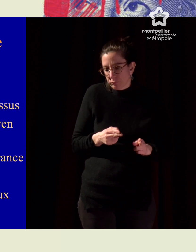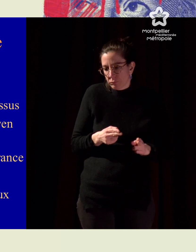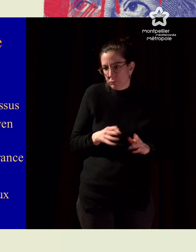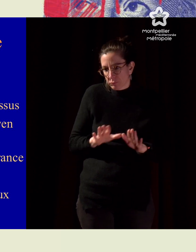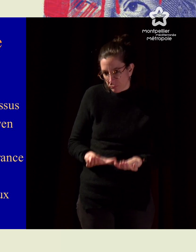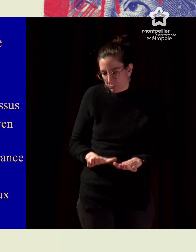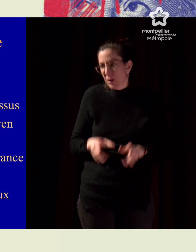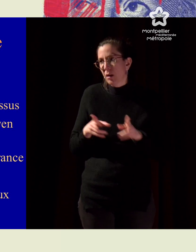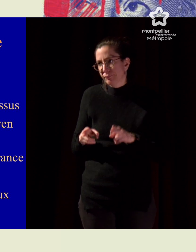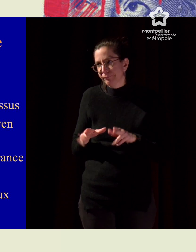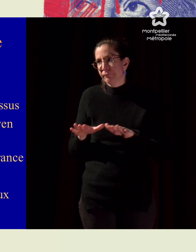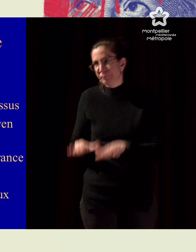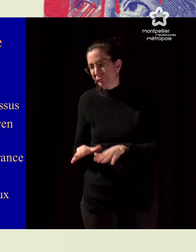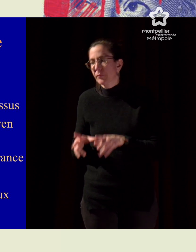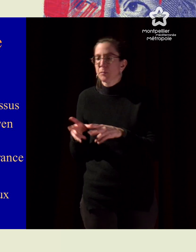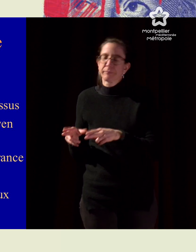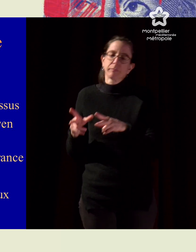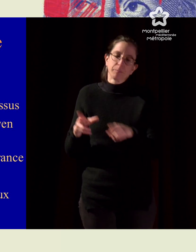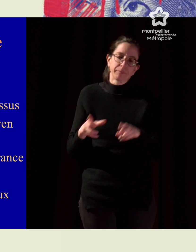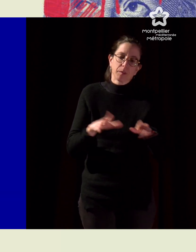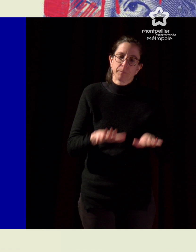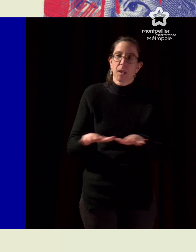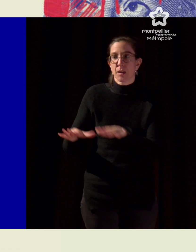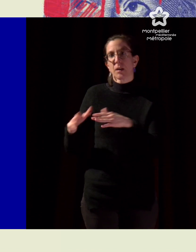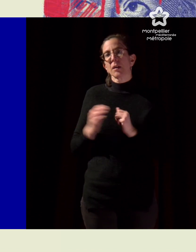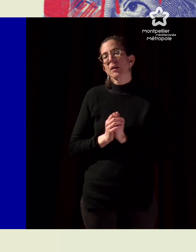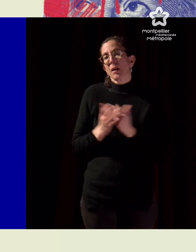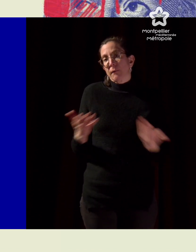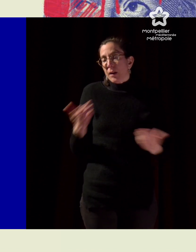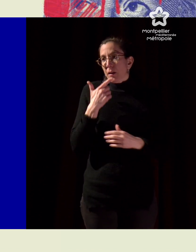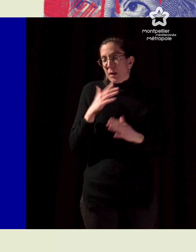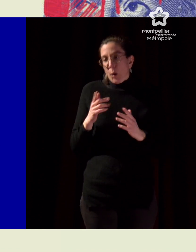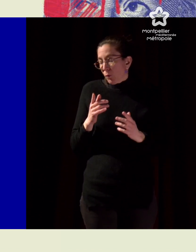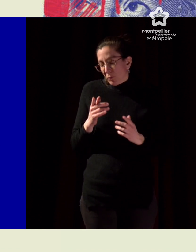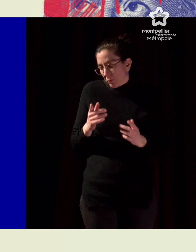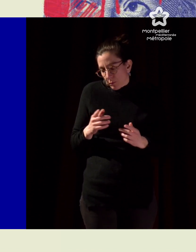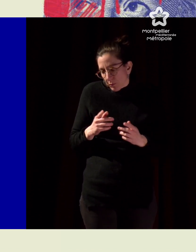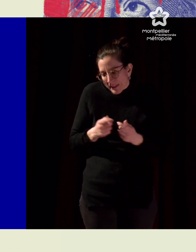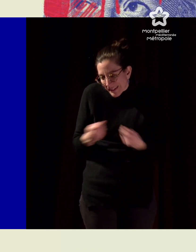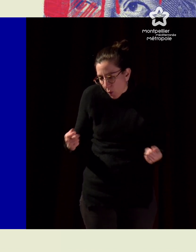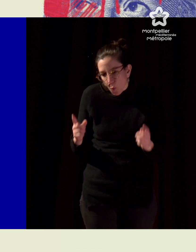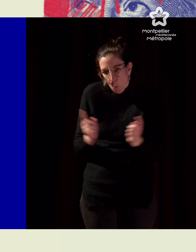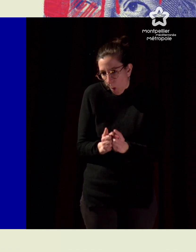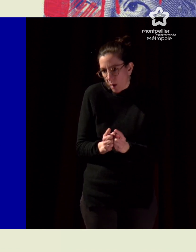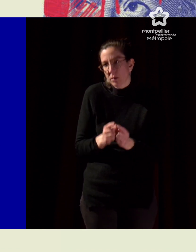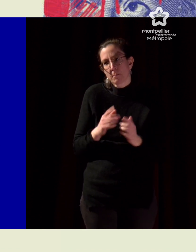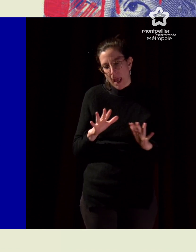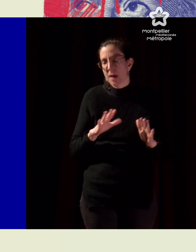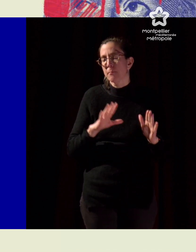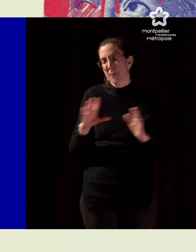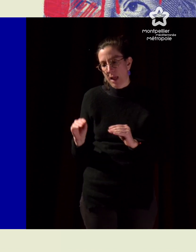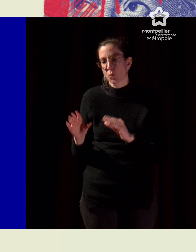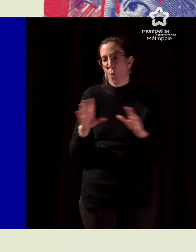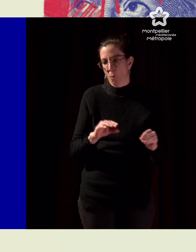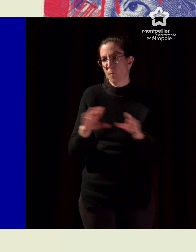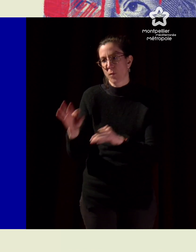pour l'essentiel, il y a beaucoup de migrations sur des petites distances. Et un des composantes